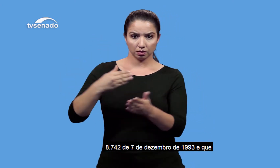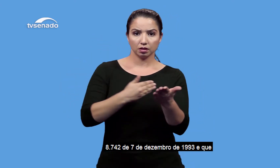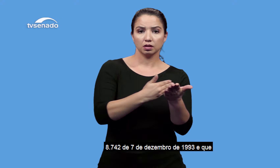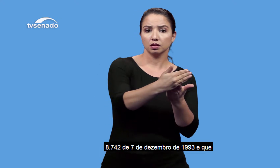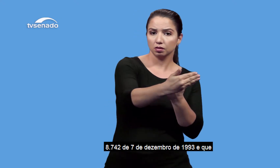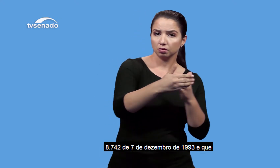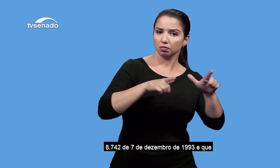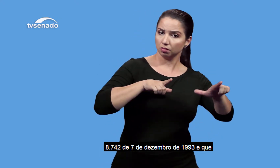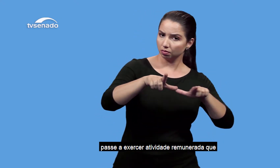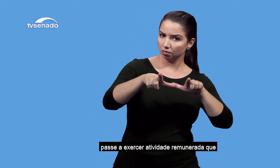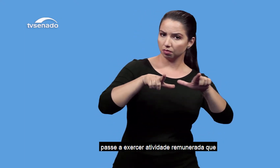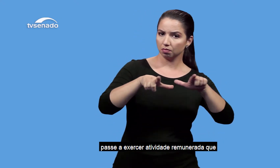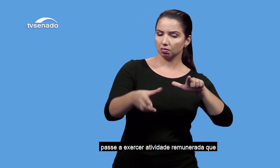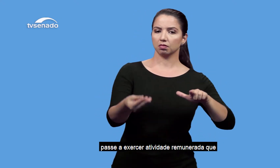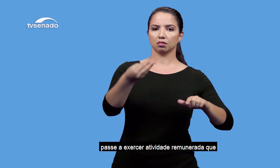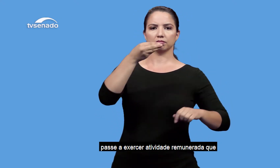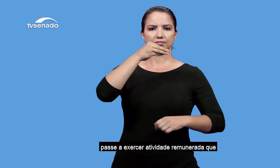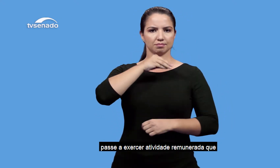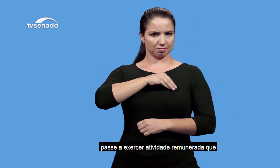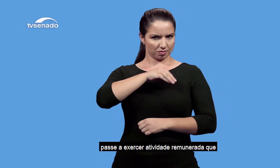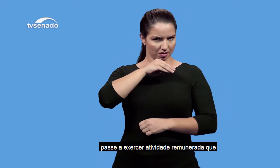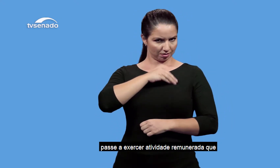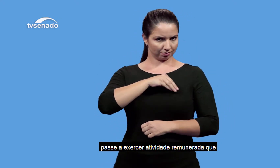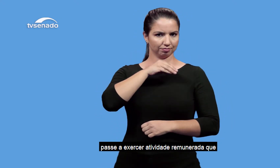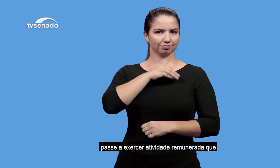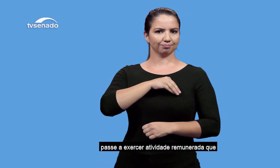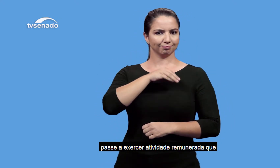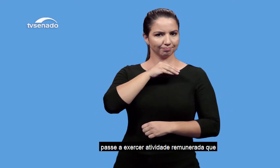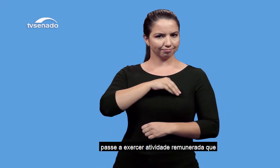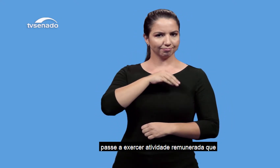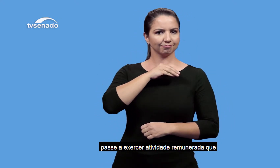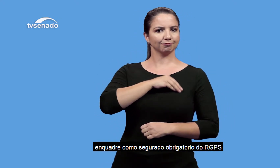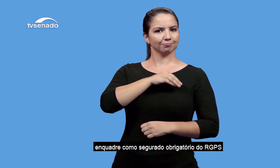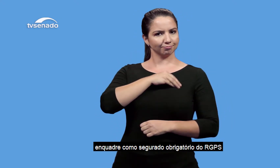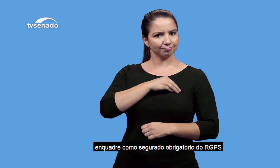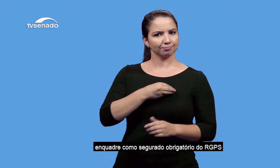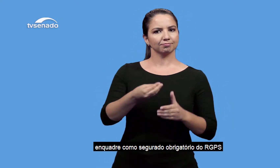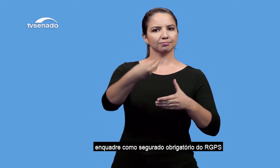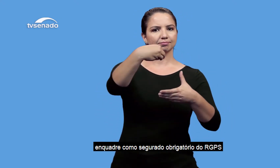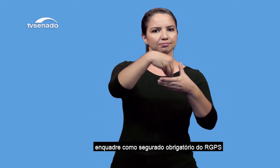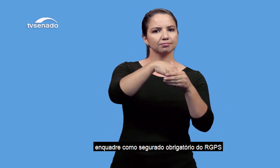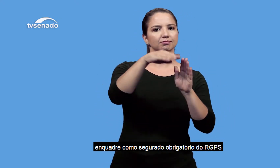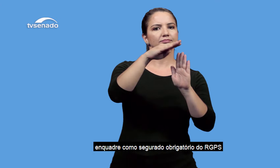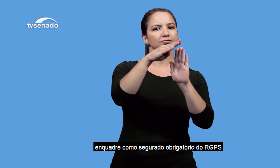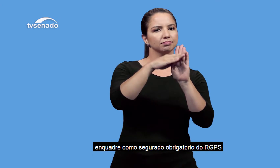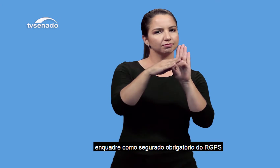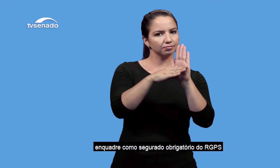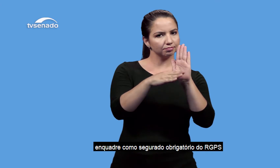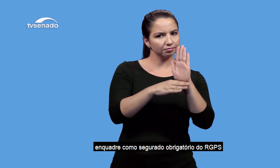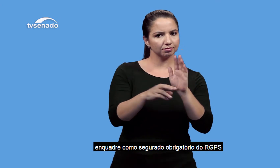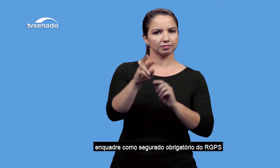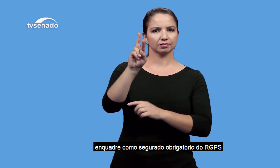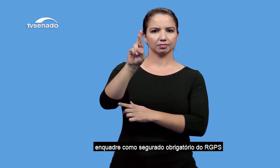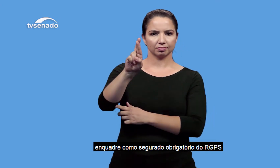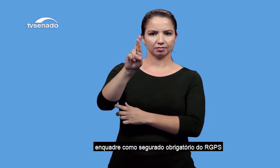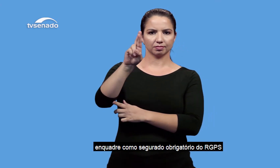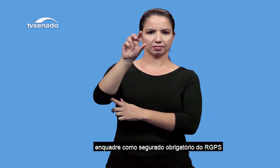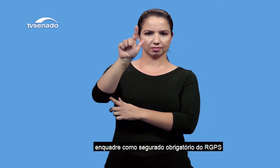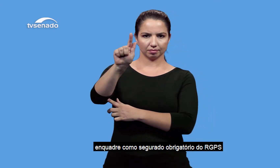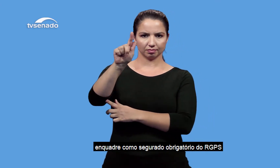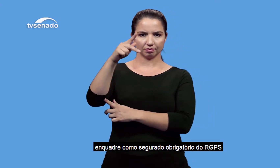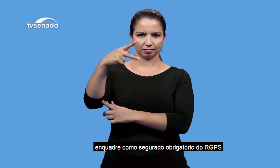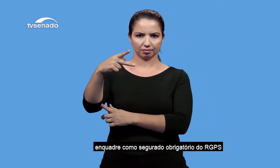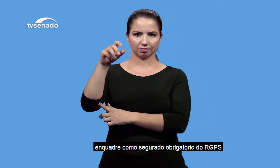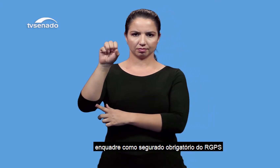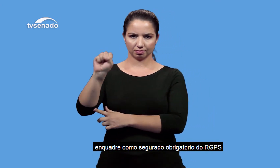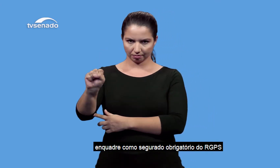e que passe a exercer atividade remunerada que enquadre como segurado obrigatório do rgps